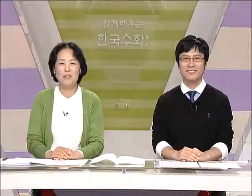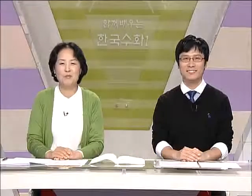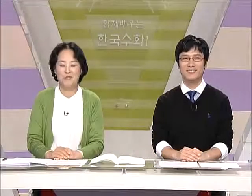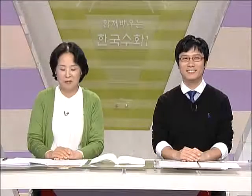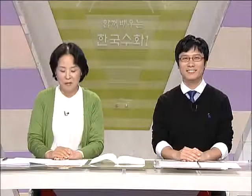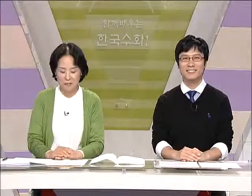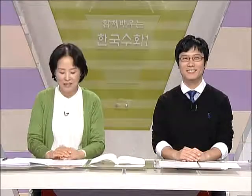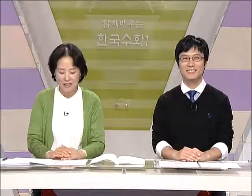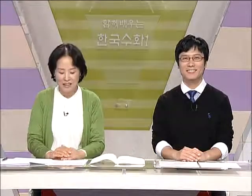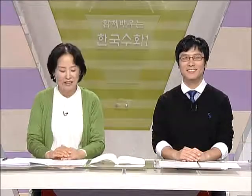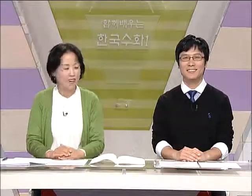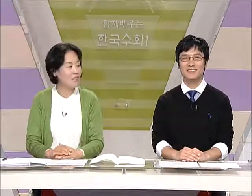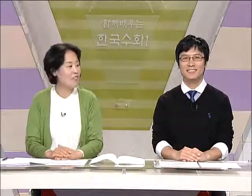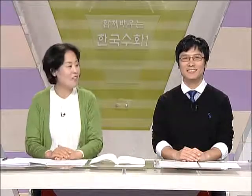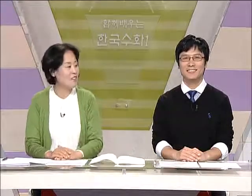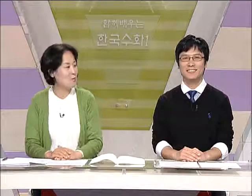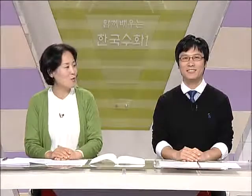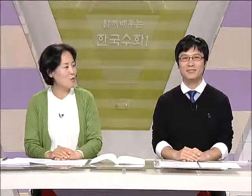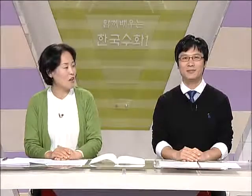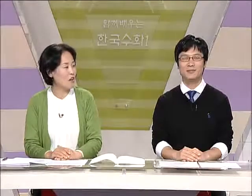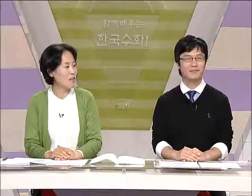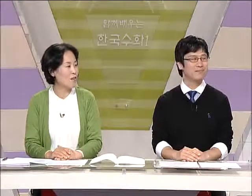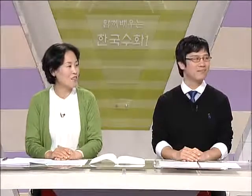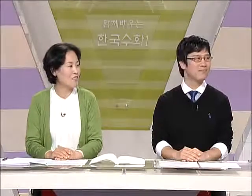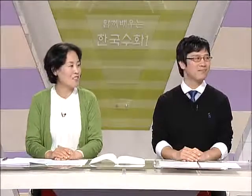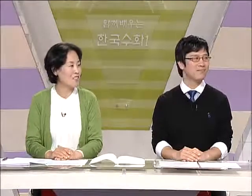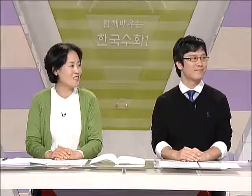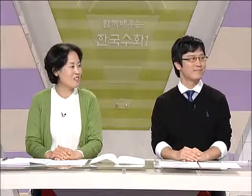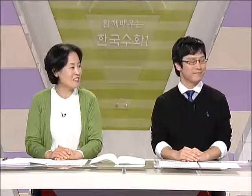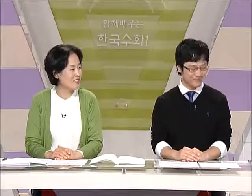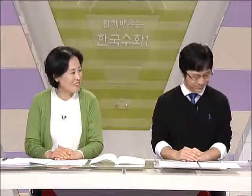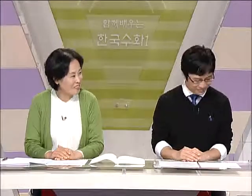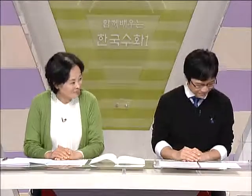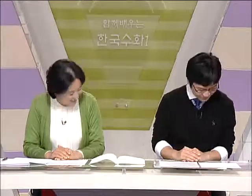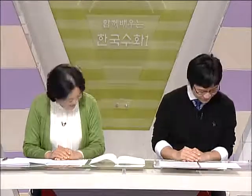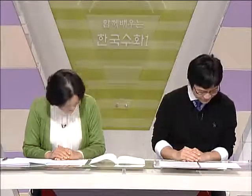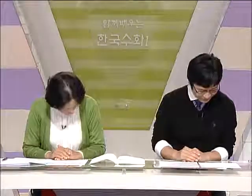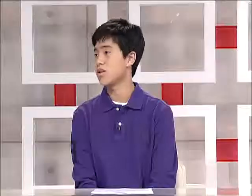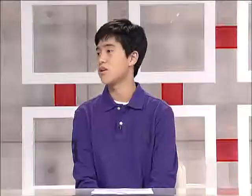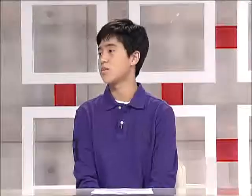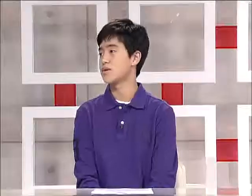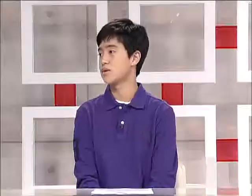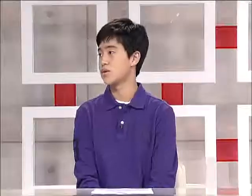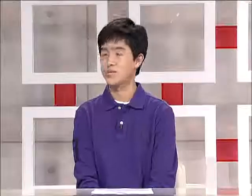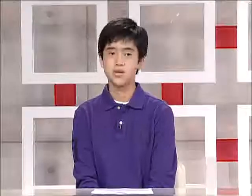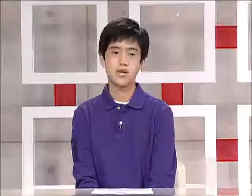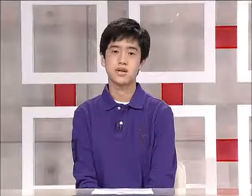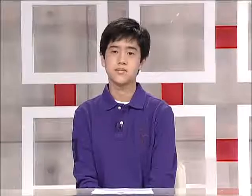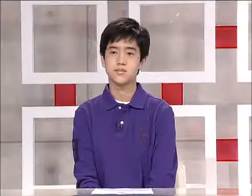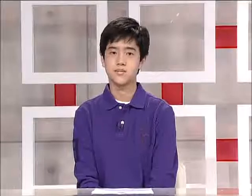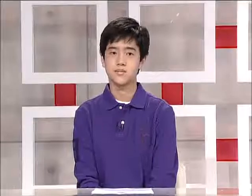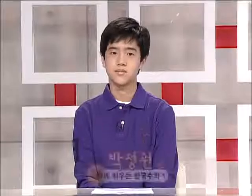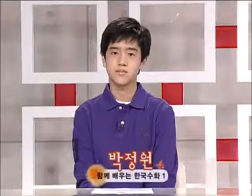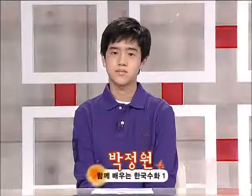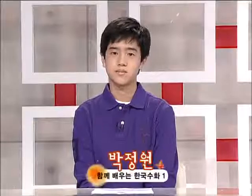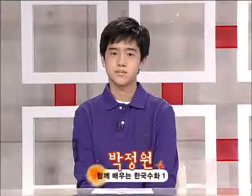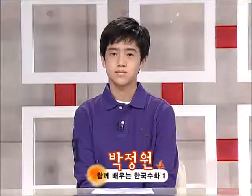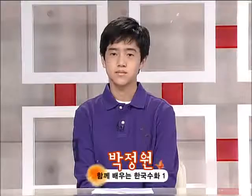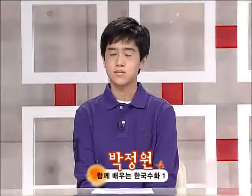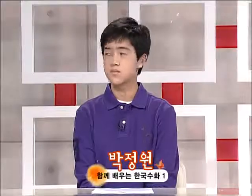빠져보시기 바랍니다. 자, 어제에 이어 오늘도 저희와 함께하고 있는 학생이죠. 안녕하세요. 안녕하세요. 박정원입니다. 네, 우리 정원 학생 지난